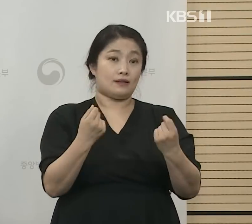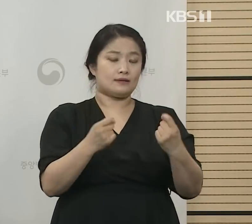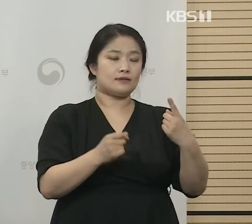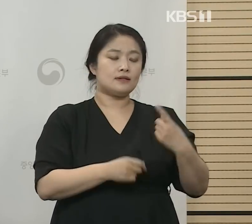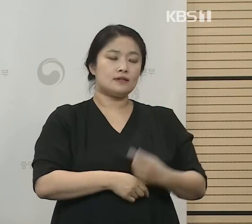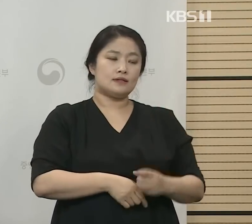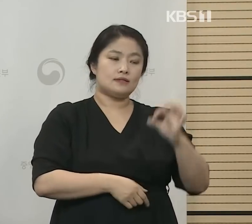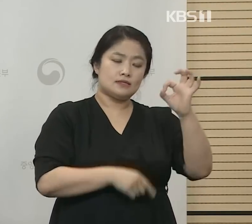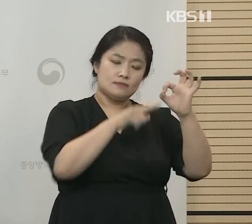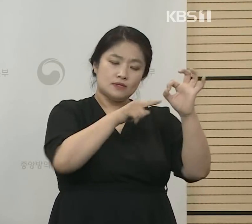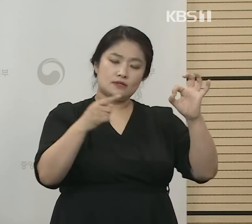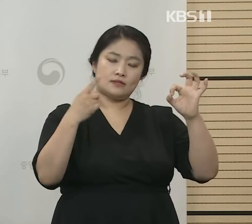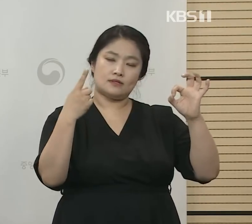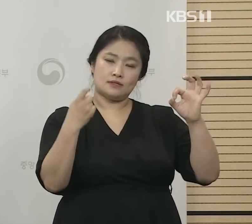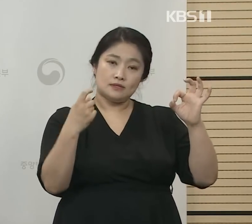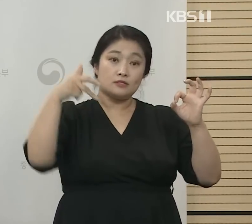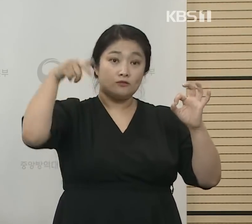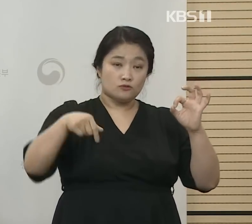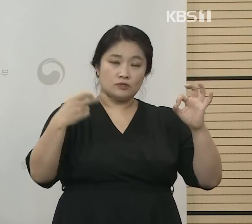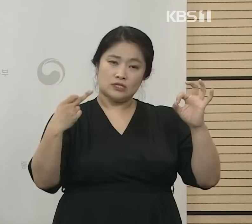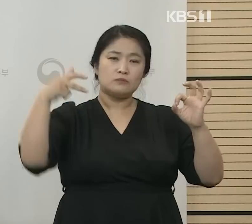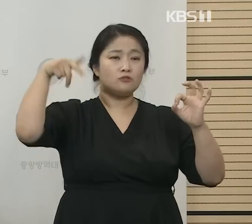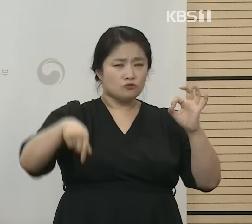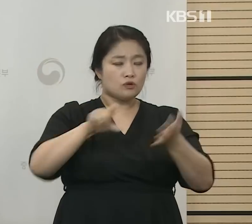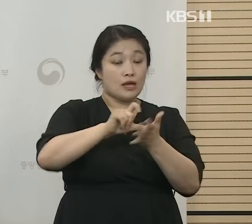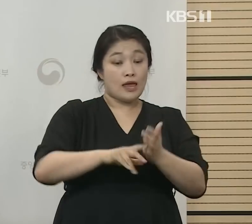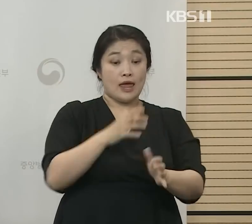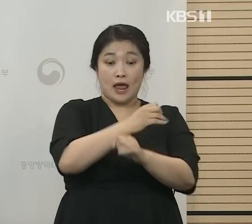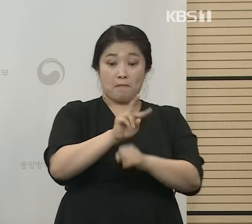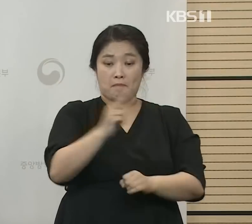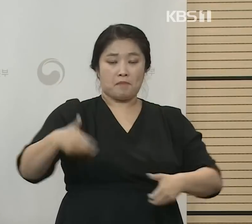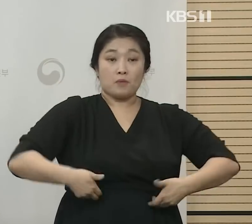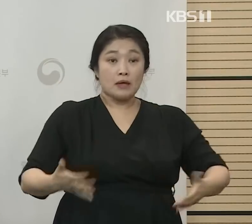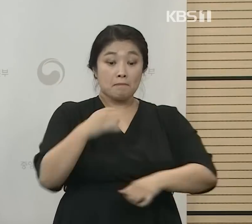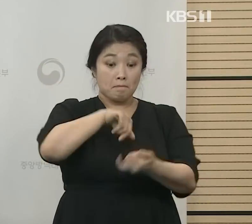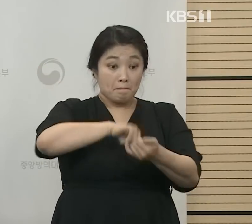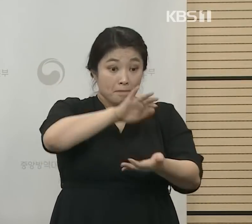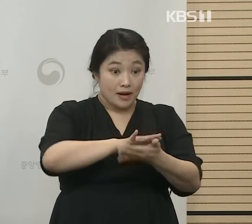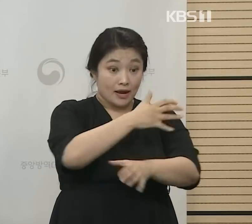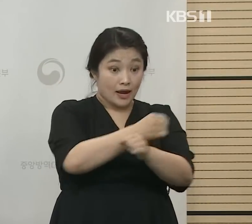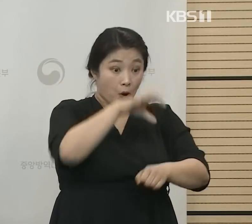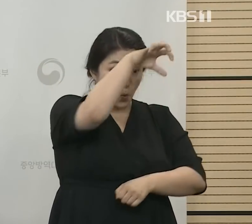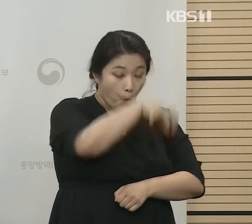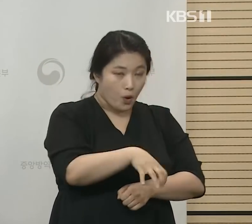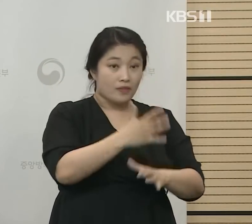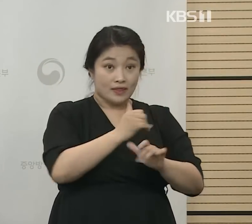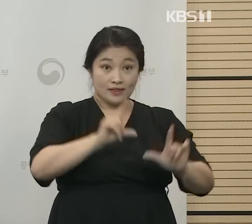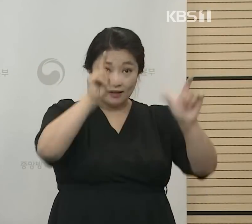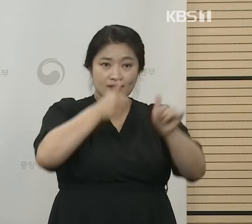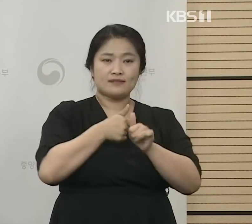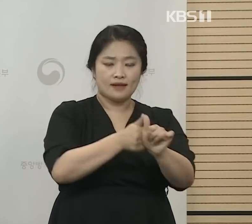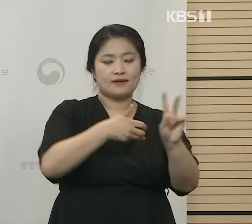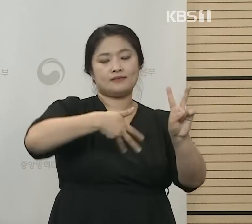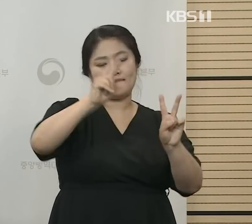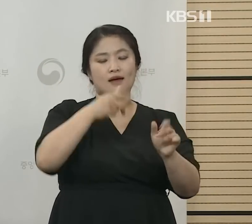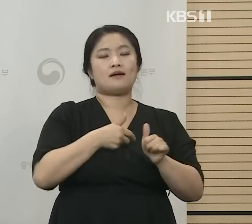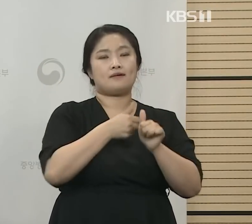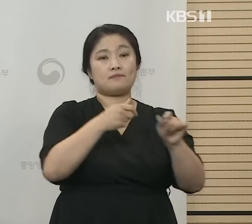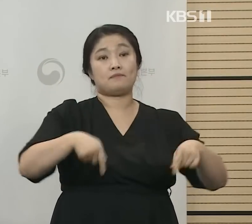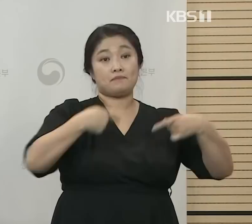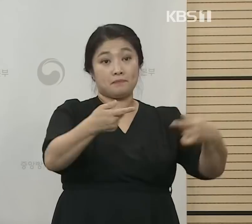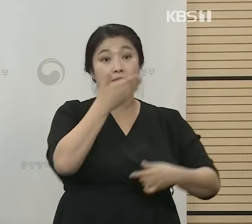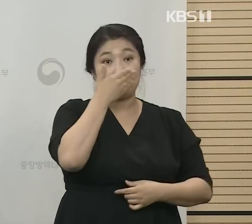10일에서 12주를 유지하고 예약 변경 없이 이미 예약된 접종 기간과 일정에 따라 2차 접종을